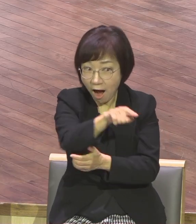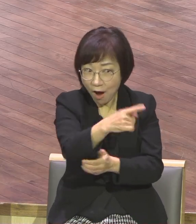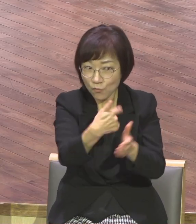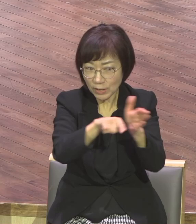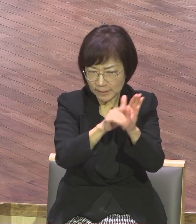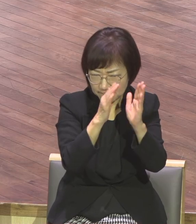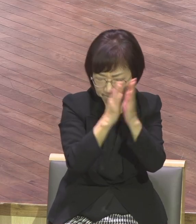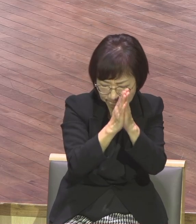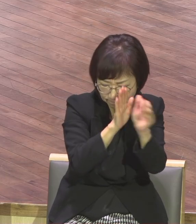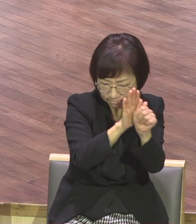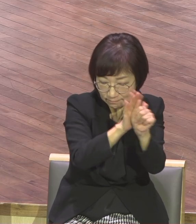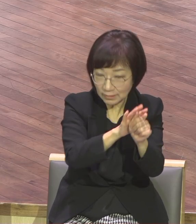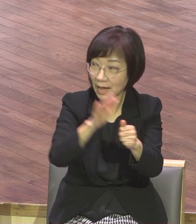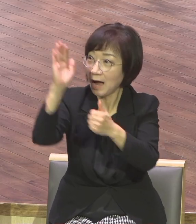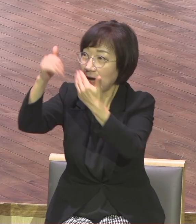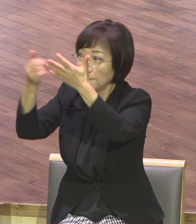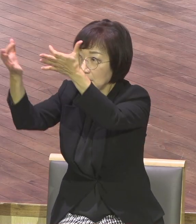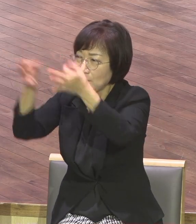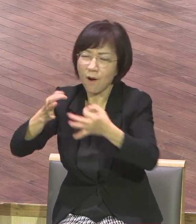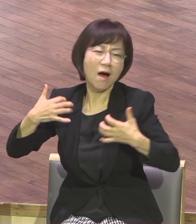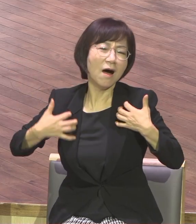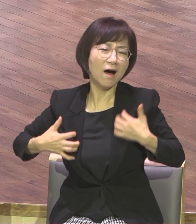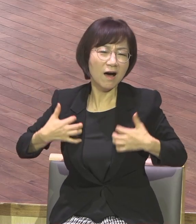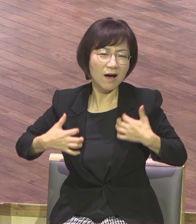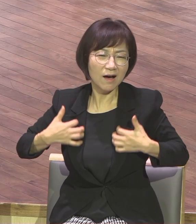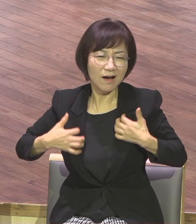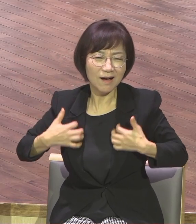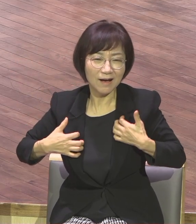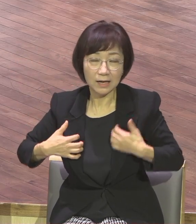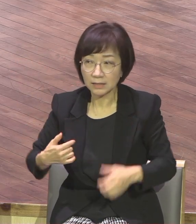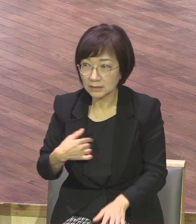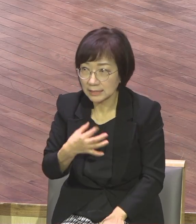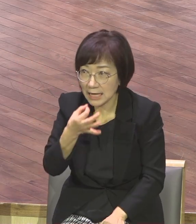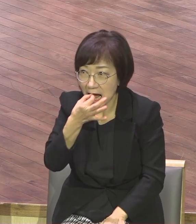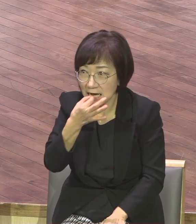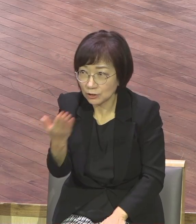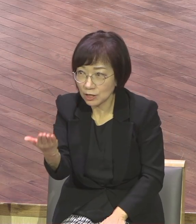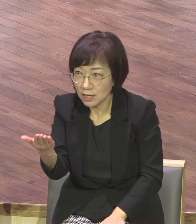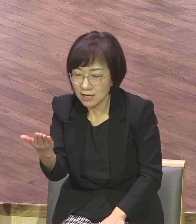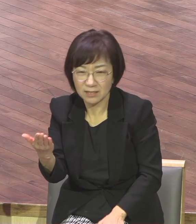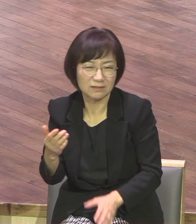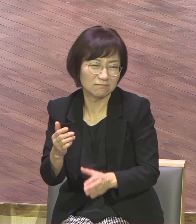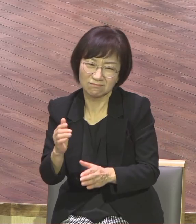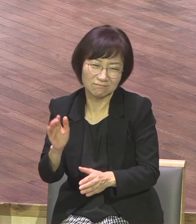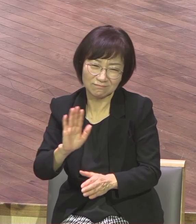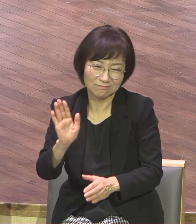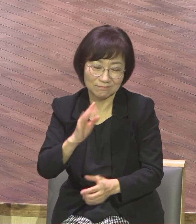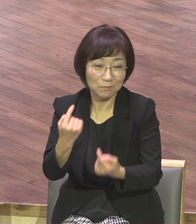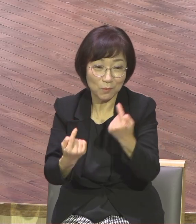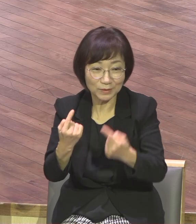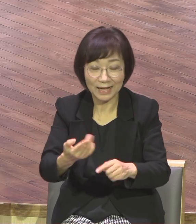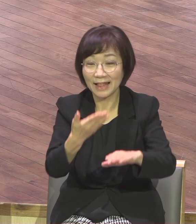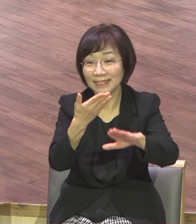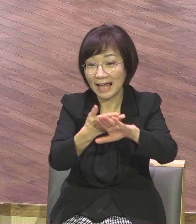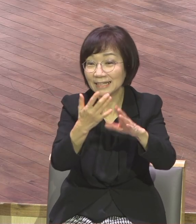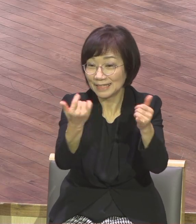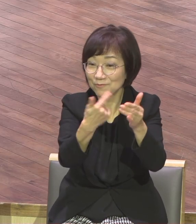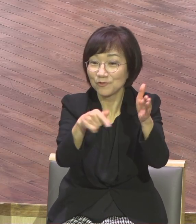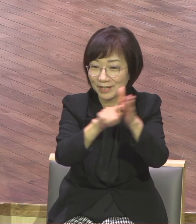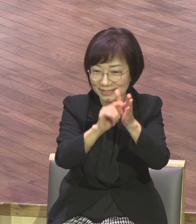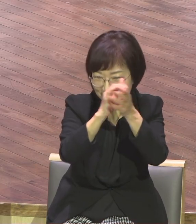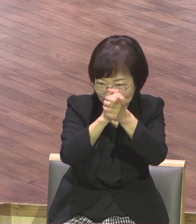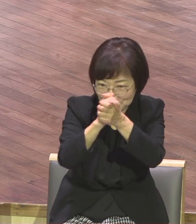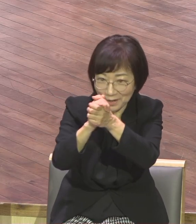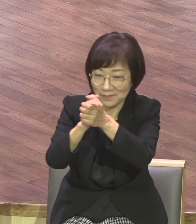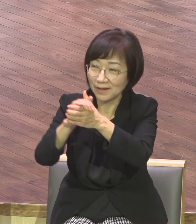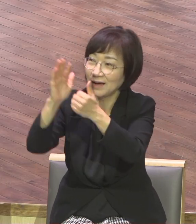기도하니까 동력한 그 동력자를 기도하는 얼마나 아름답습니까? 자기를 위한 거 뻔하지 않습니까? 자기 욕심 채우는 거. 거의 종교는 다 나를